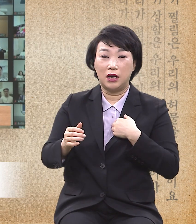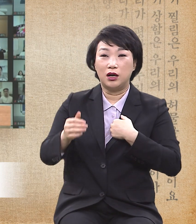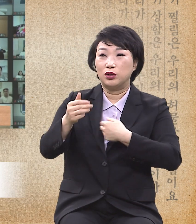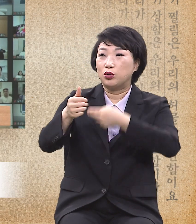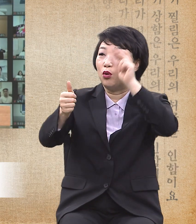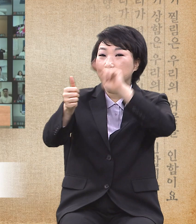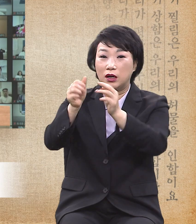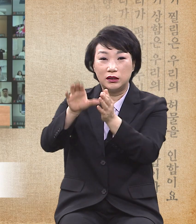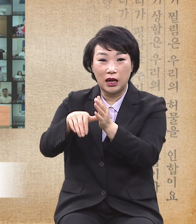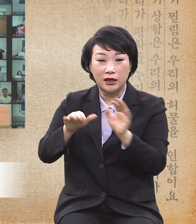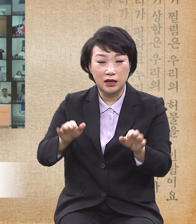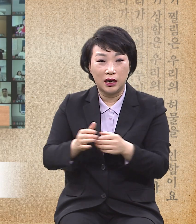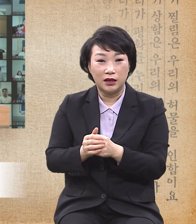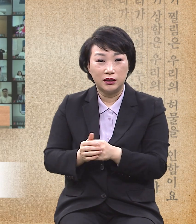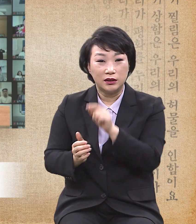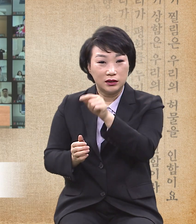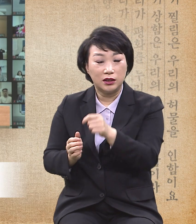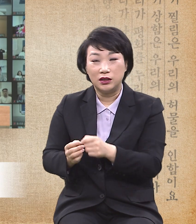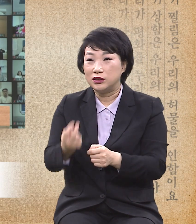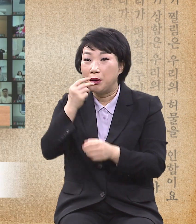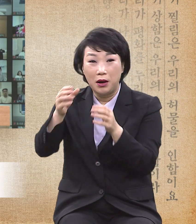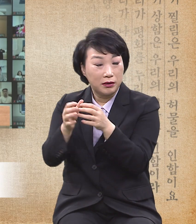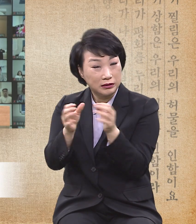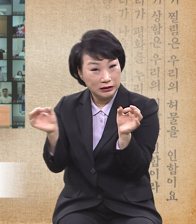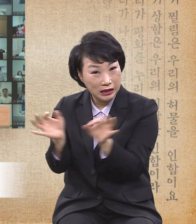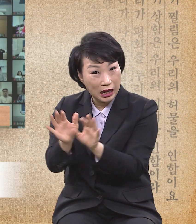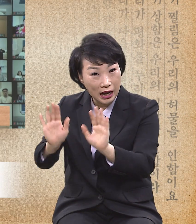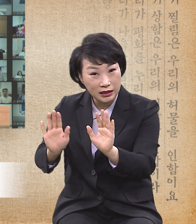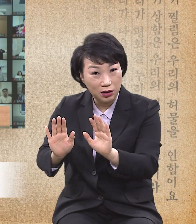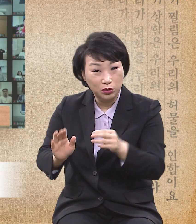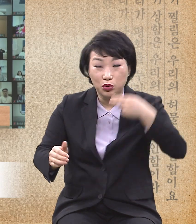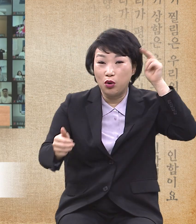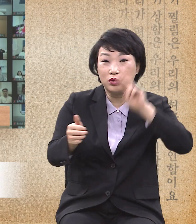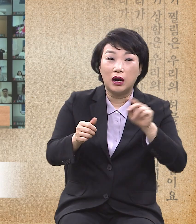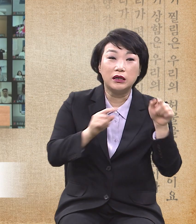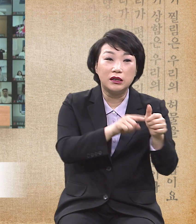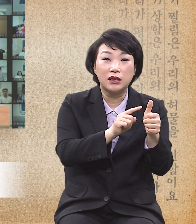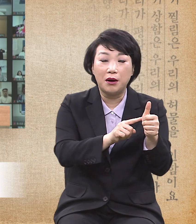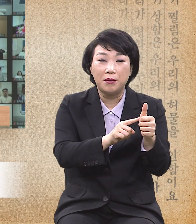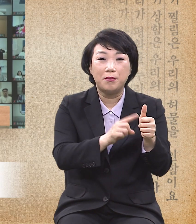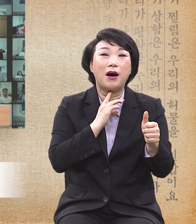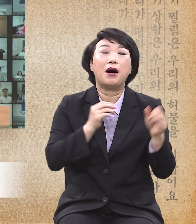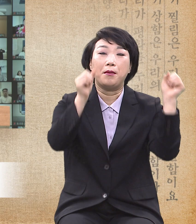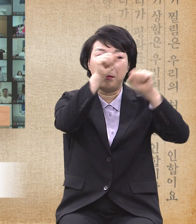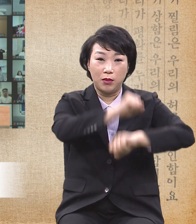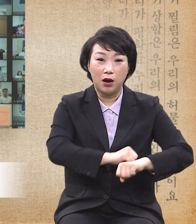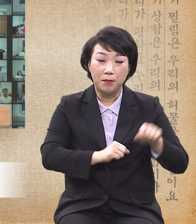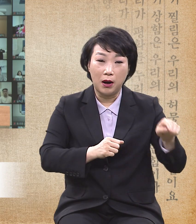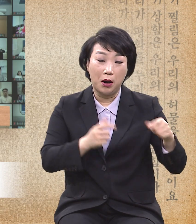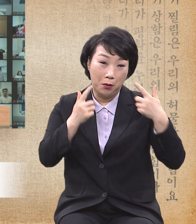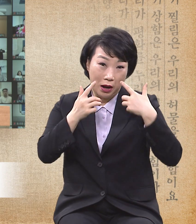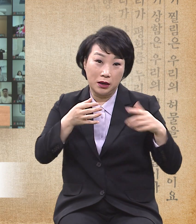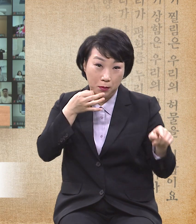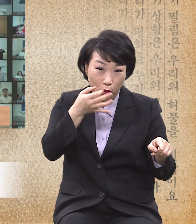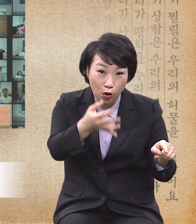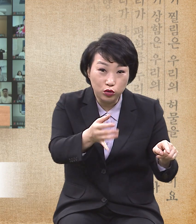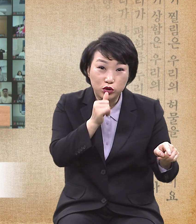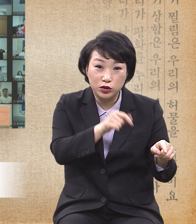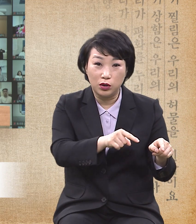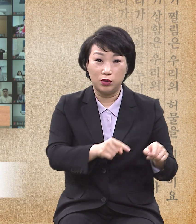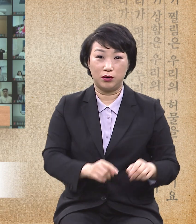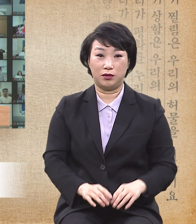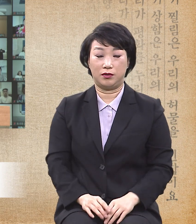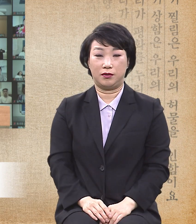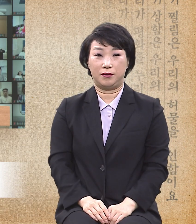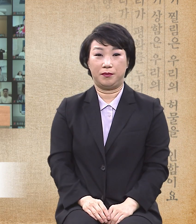때 생명은 파괴되지 않냐고 도전자만 멸망한다는 사실을 확실히 성경은